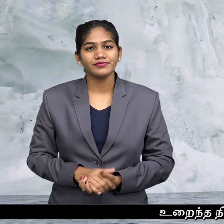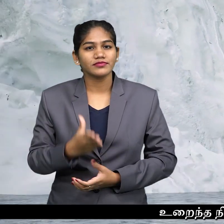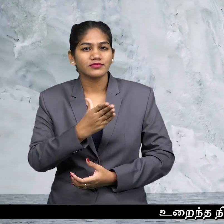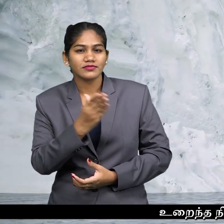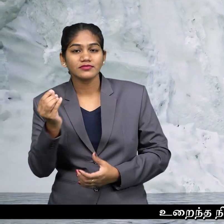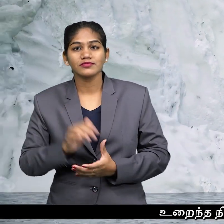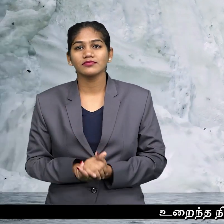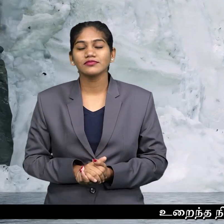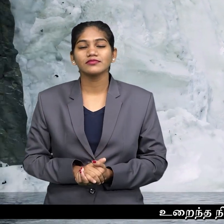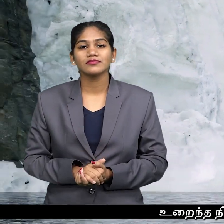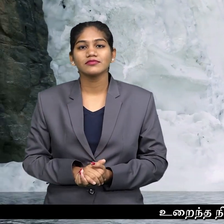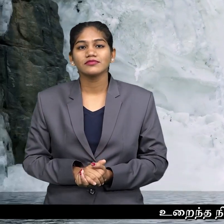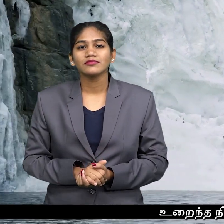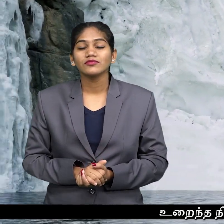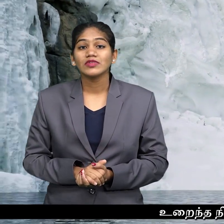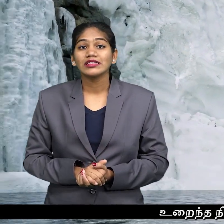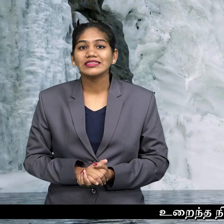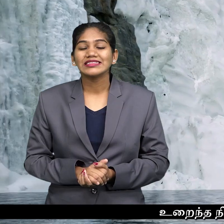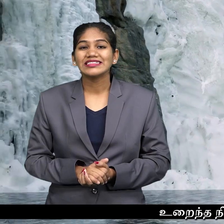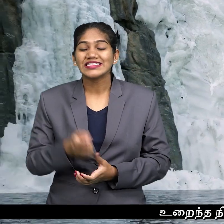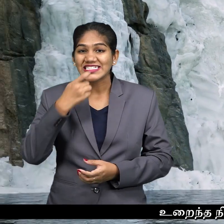உறைந்த நிலையில் காணப்படுகிறது.